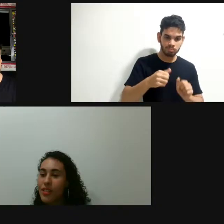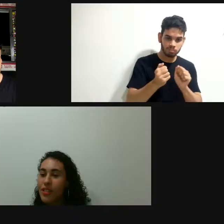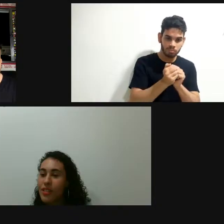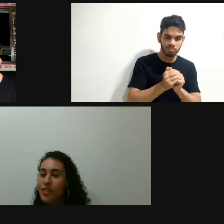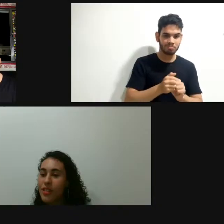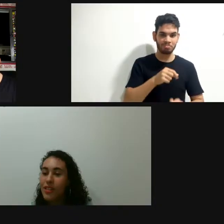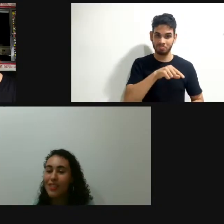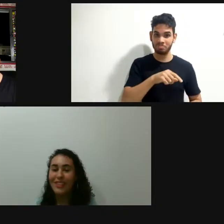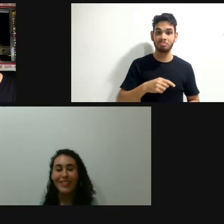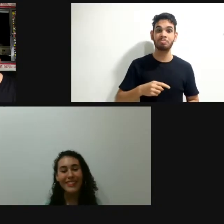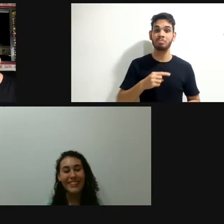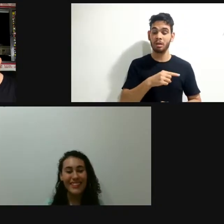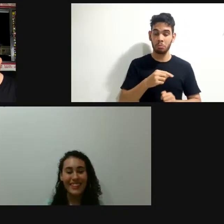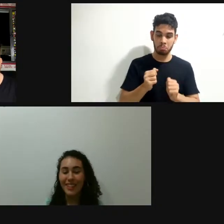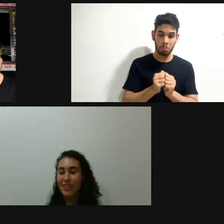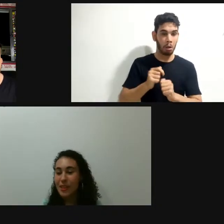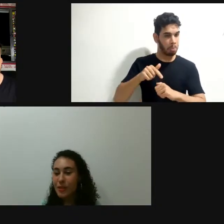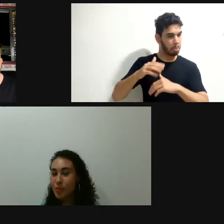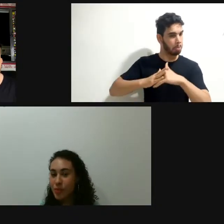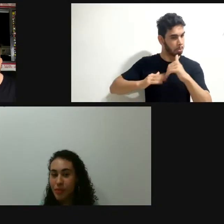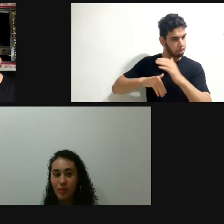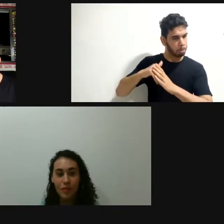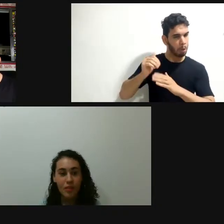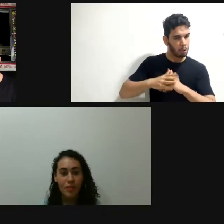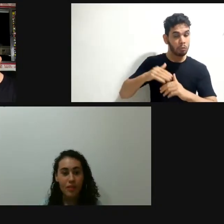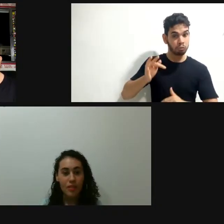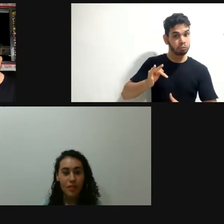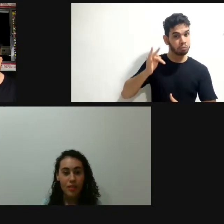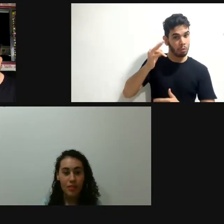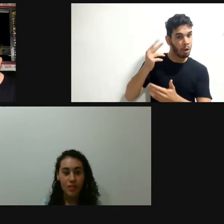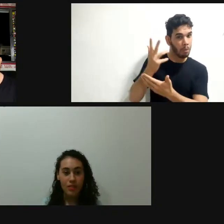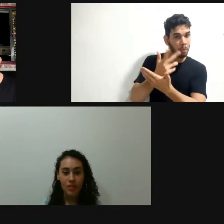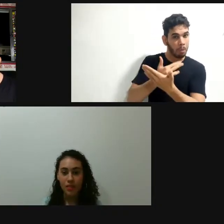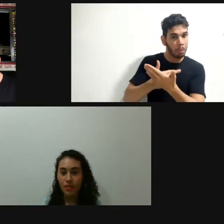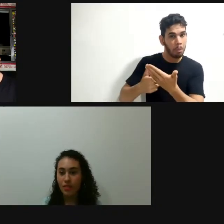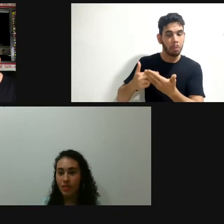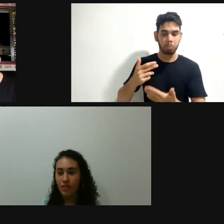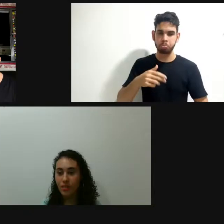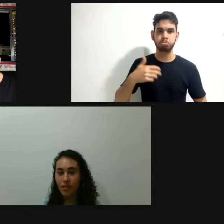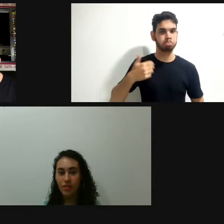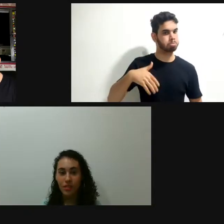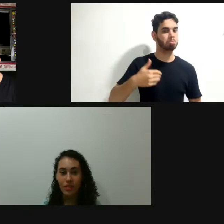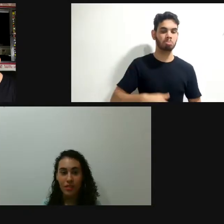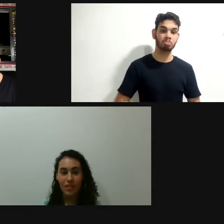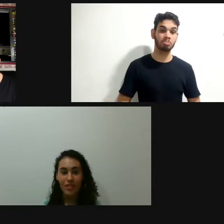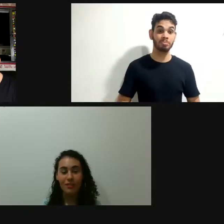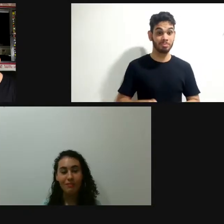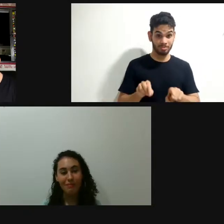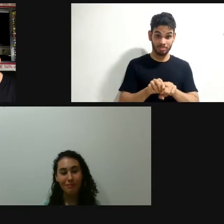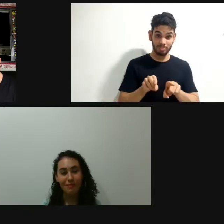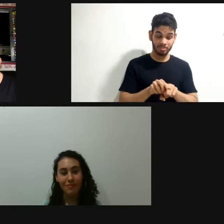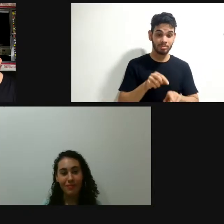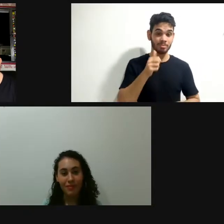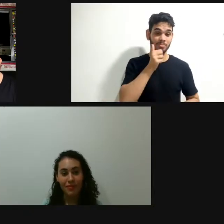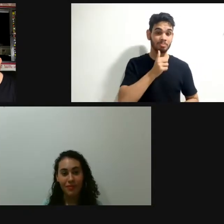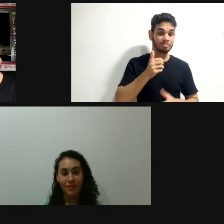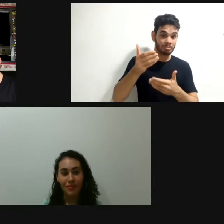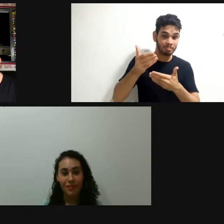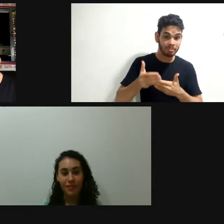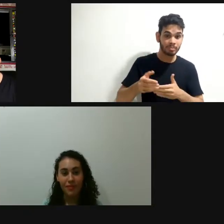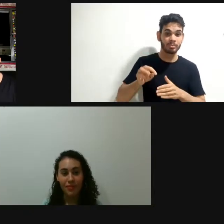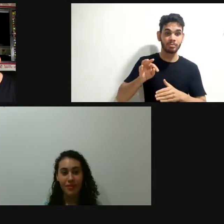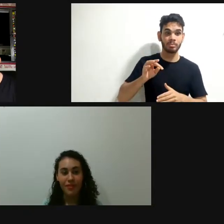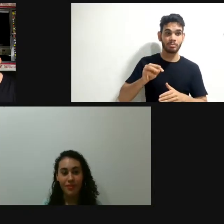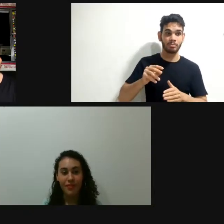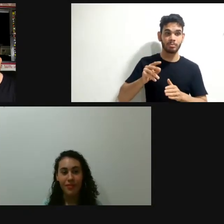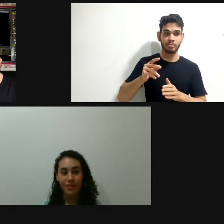desenhista. Ela trouxe o pessoal da igreja dela, pessoal do projeto de Libras. Me sinto honrado de verdade, o